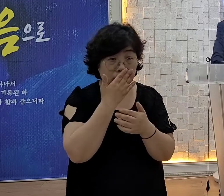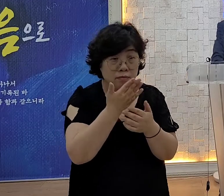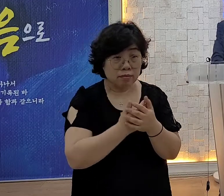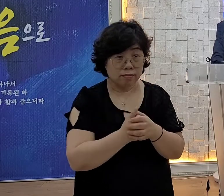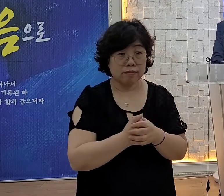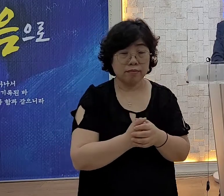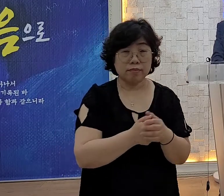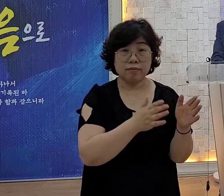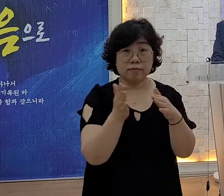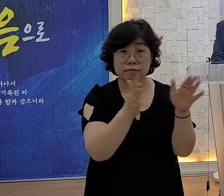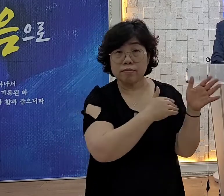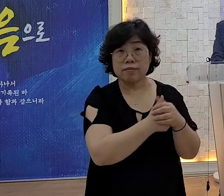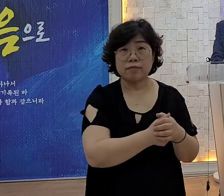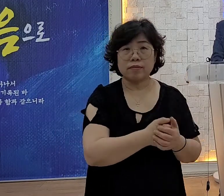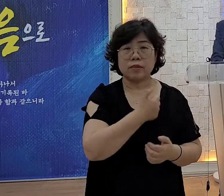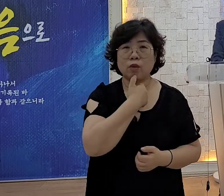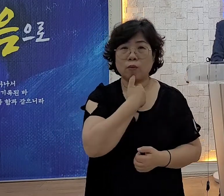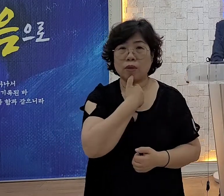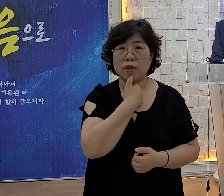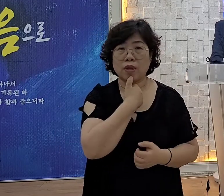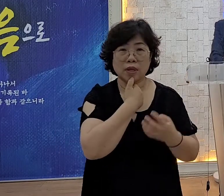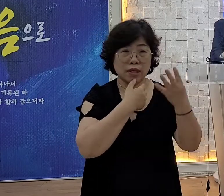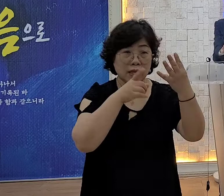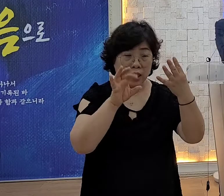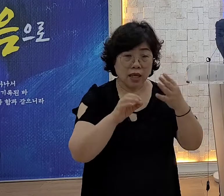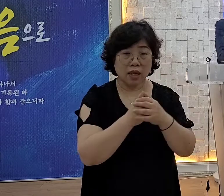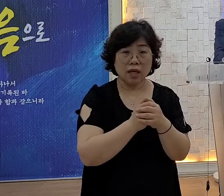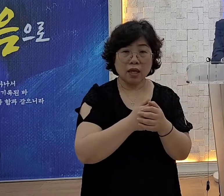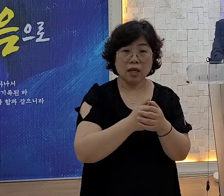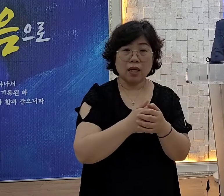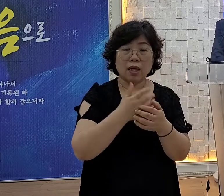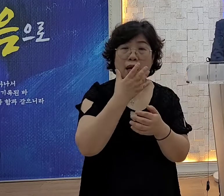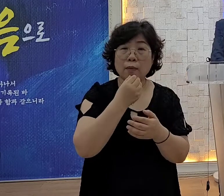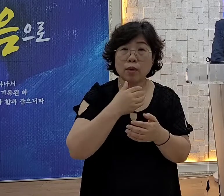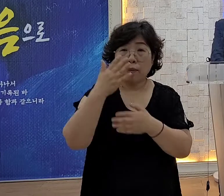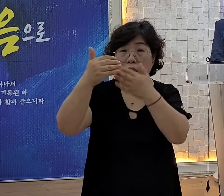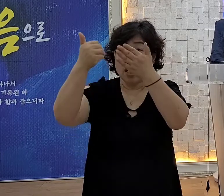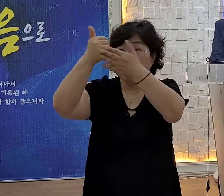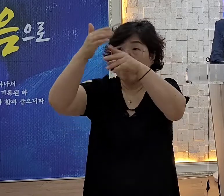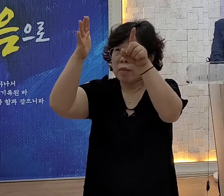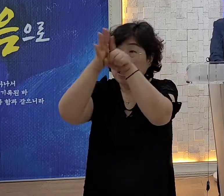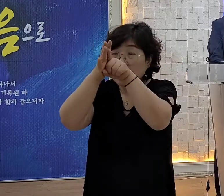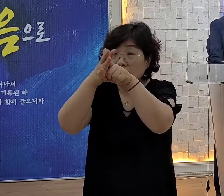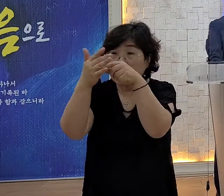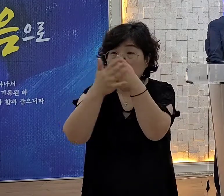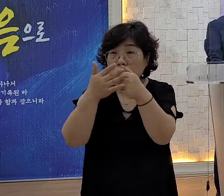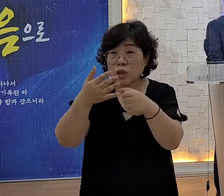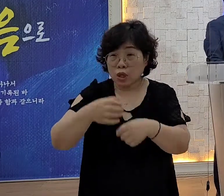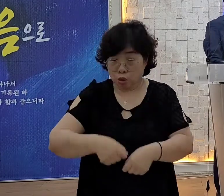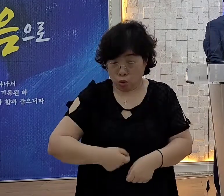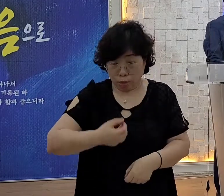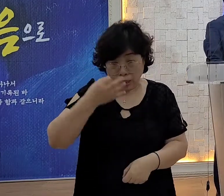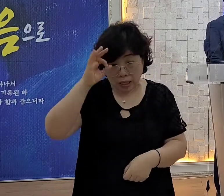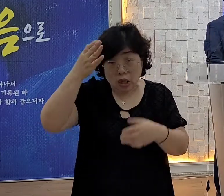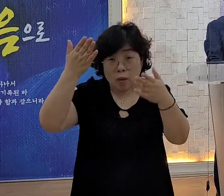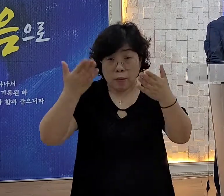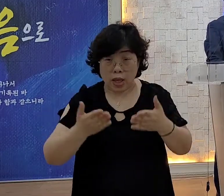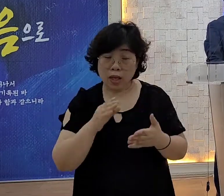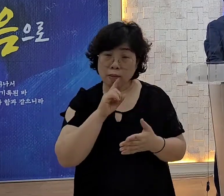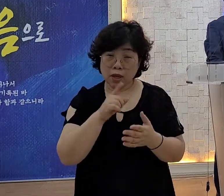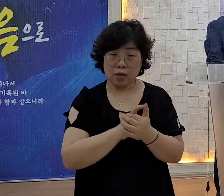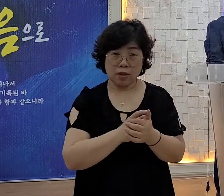말하느냐? 아브라함이 하나님을 믿음에 그것이 그에게 의로 여겨진 바 되었느니라. 지금 바울이